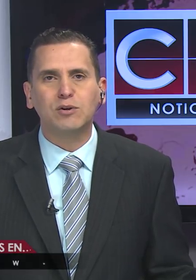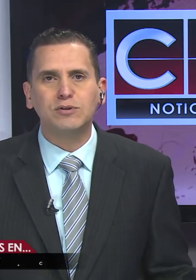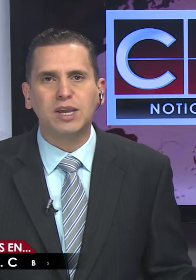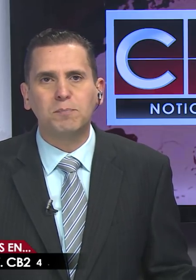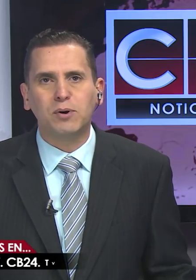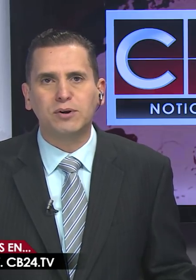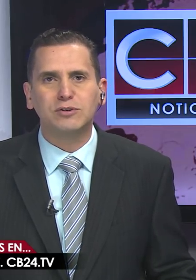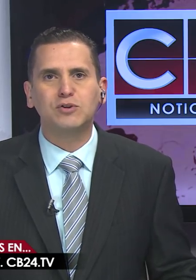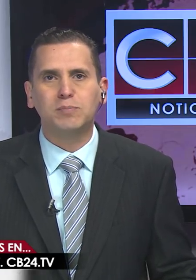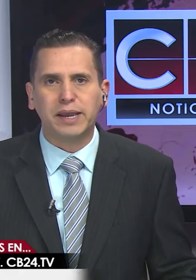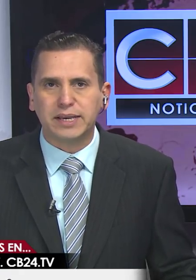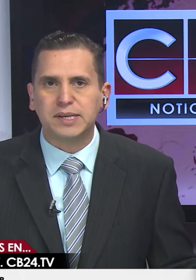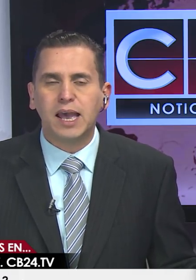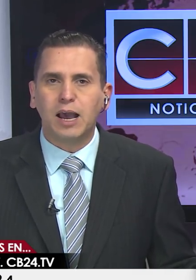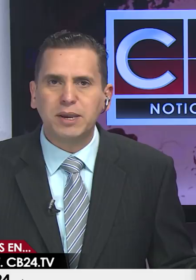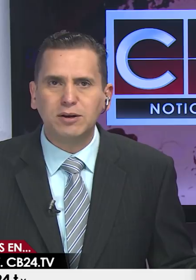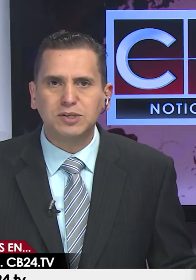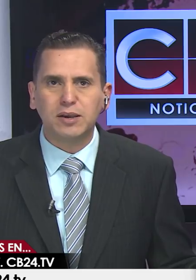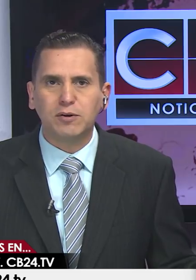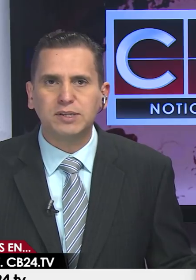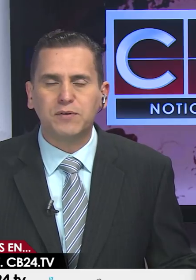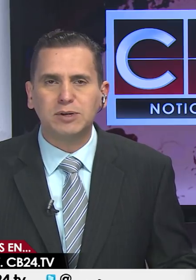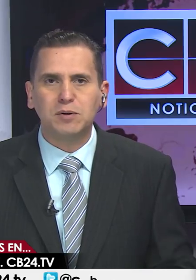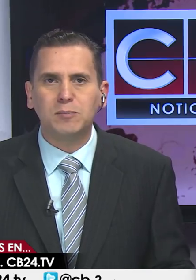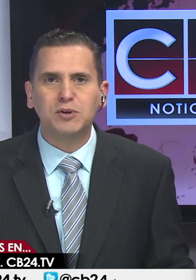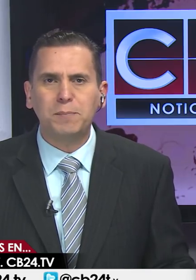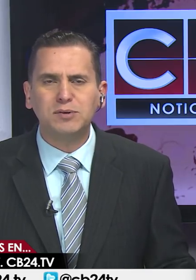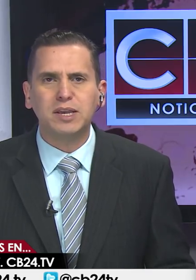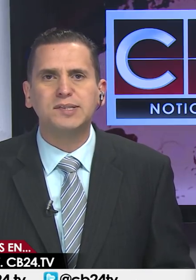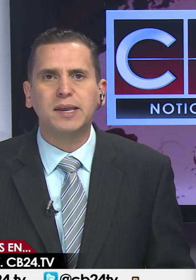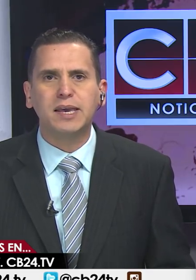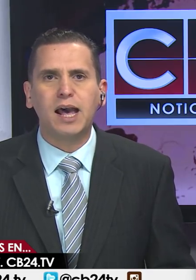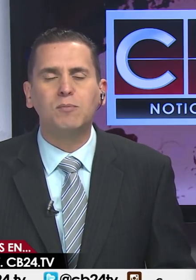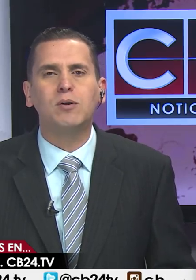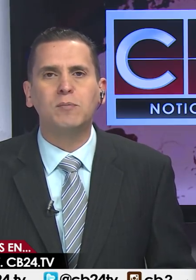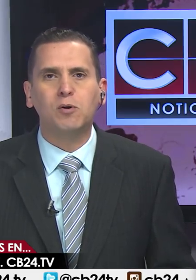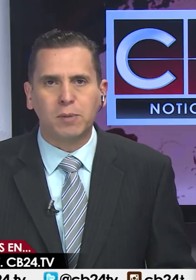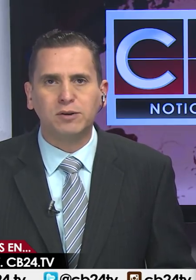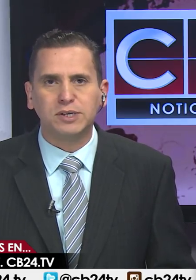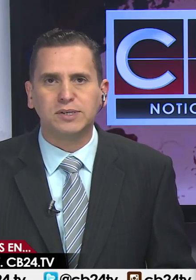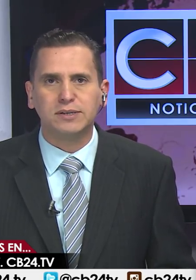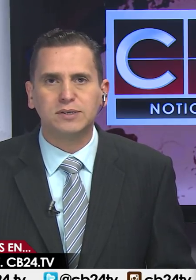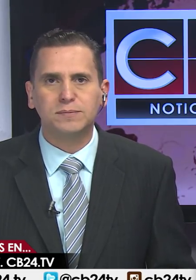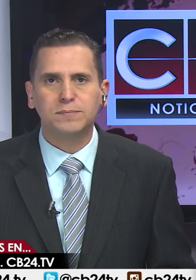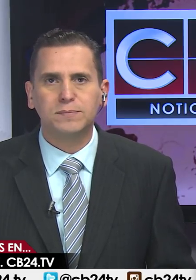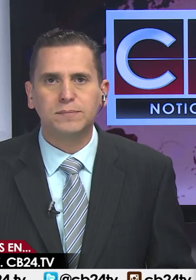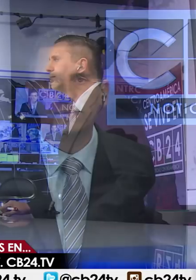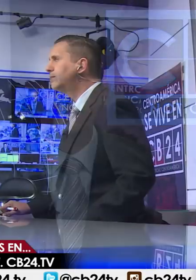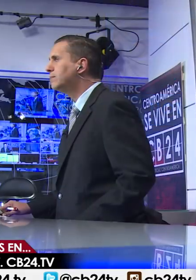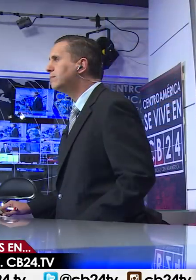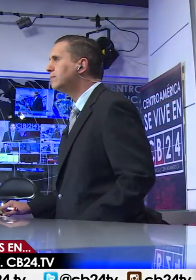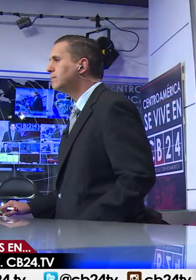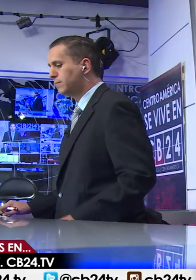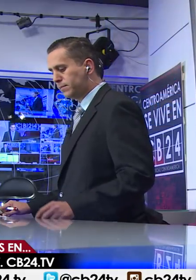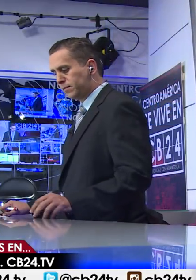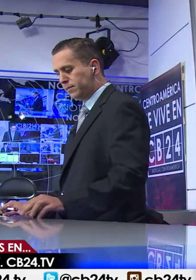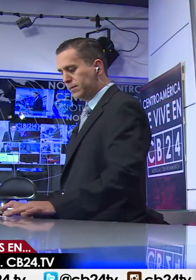de Rusia por su país. Amigos, con esta información vamos a una pausa y enseguida volvemos con más noticias.